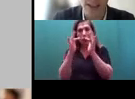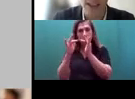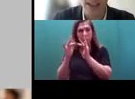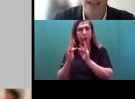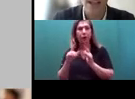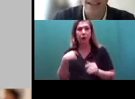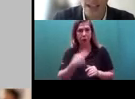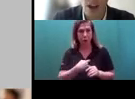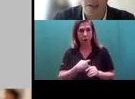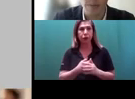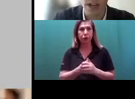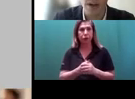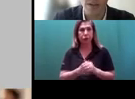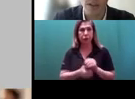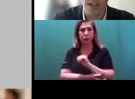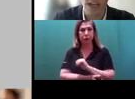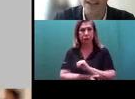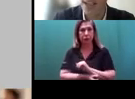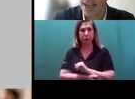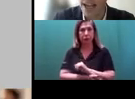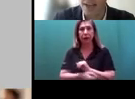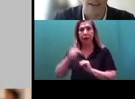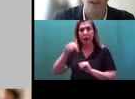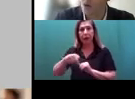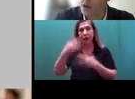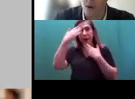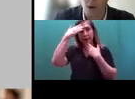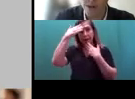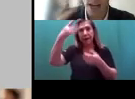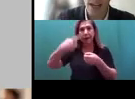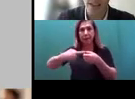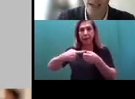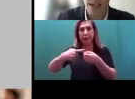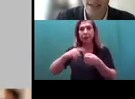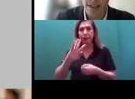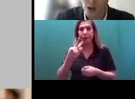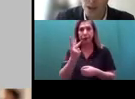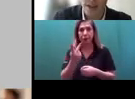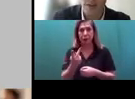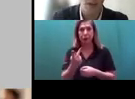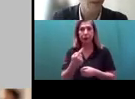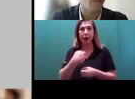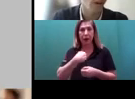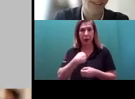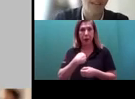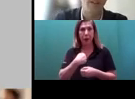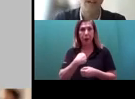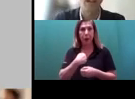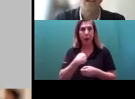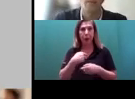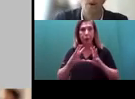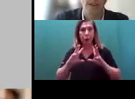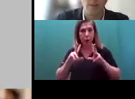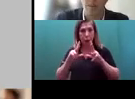by thanking the City of Belo Horizonte and the CLEI, and also all the other stakeholders involved for this